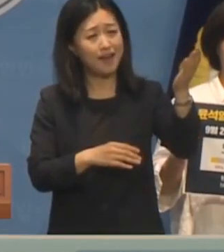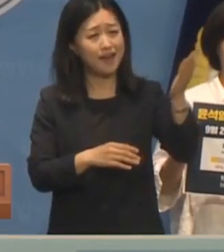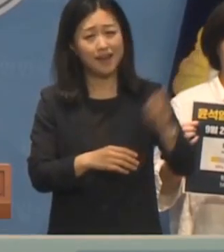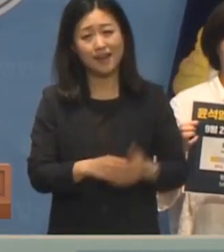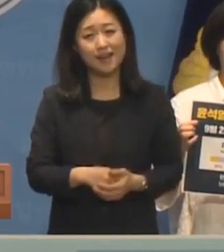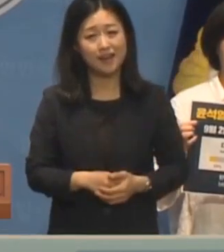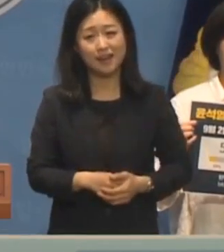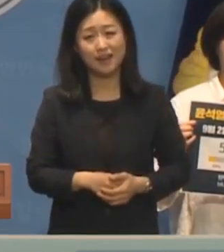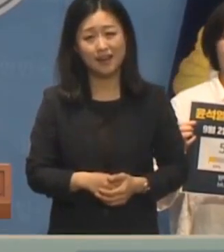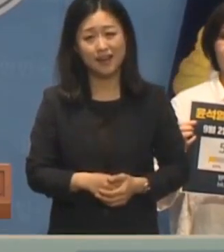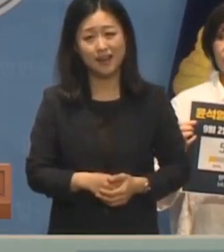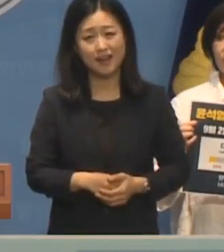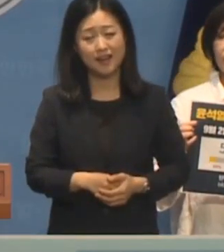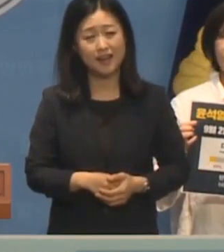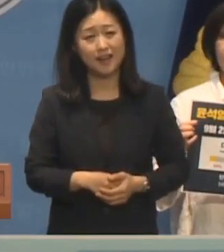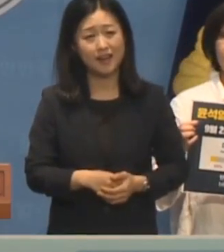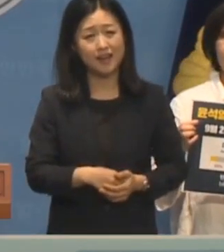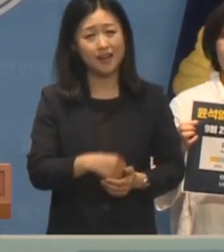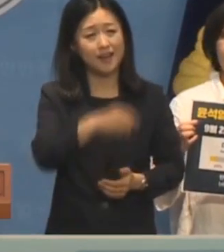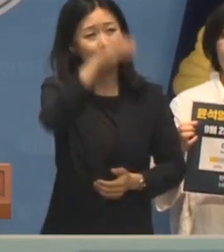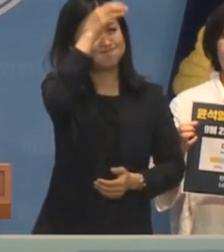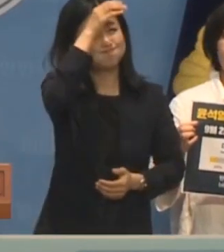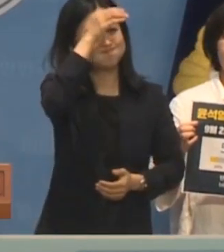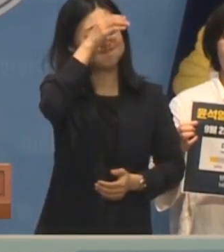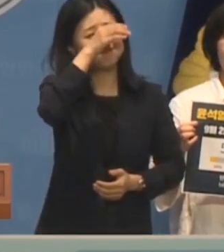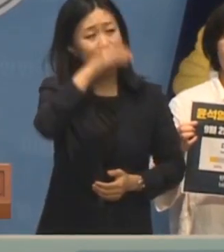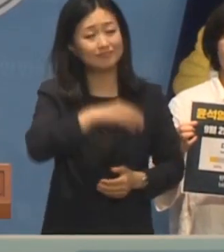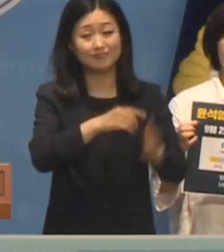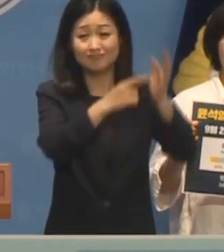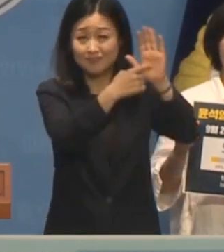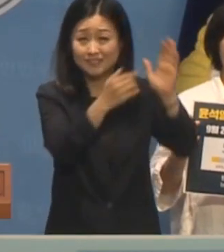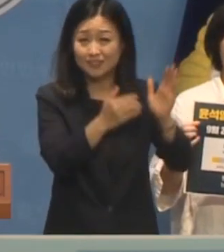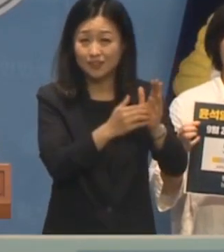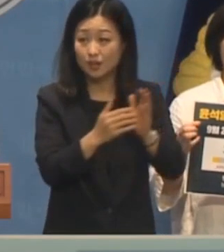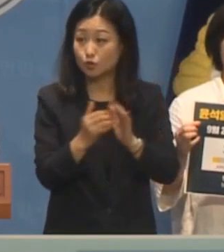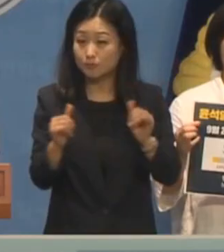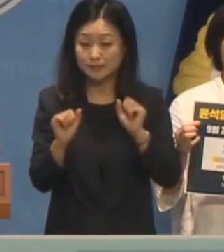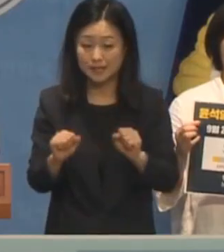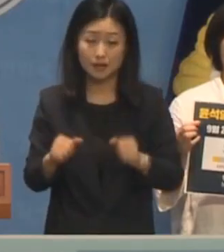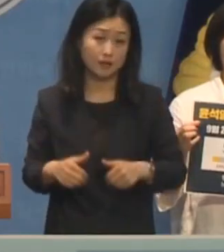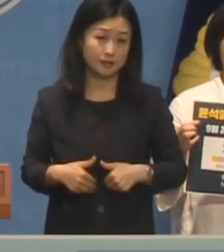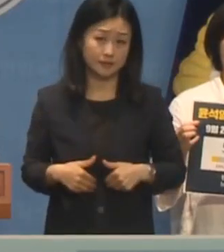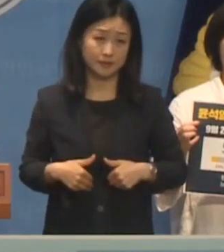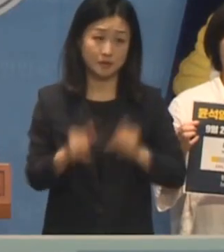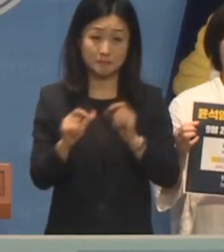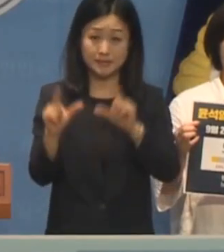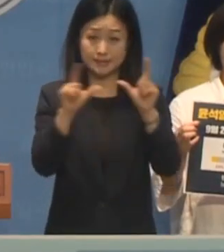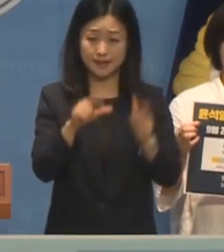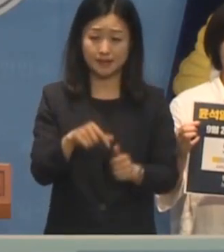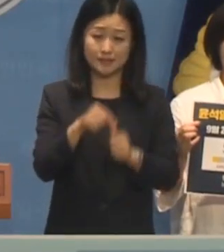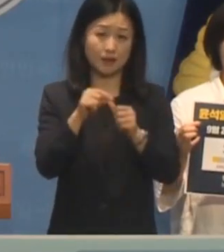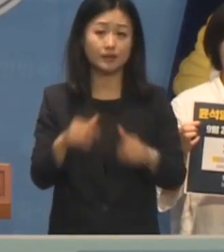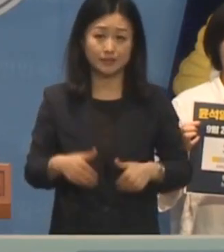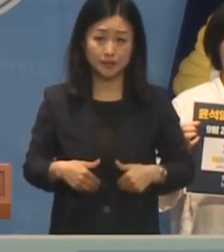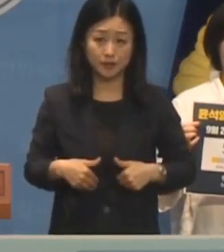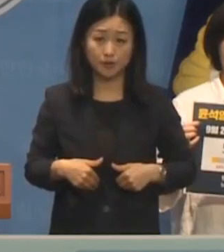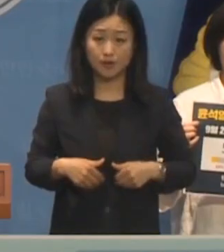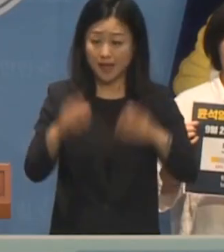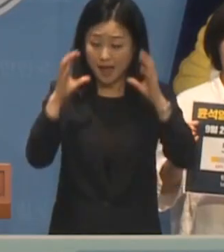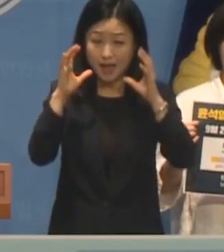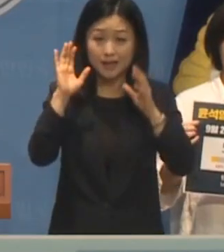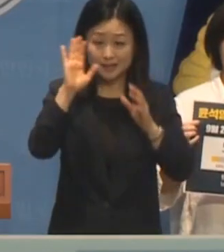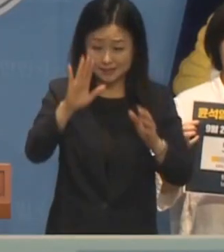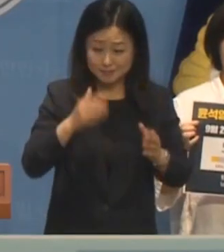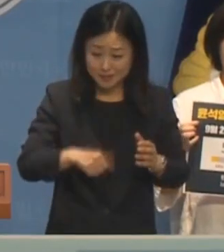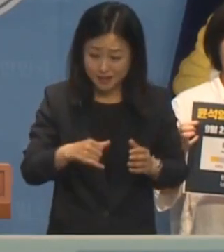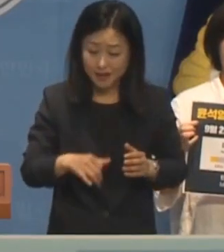권력자의 노골적인 민낯을 봤습니다. 국민이 살아야 되고 민생을 살려야 되고 우리 아이들의 미래를